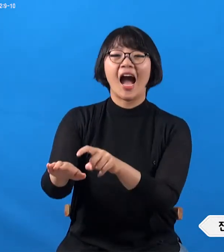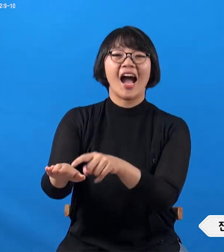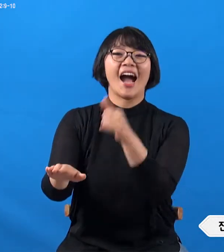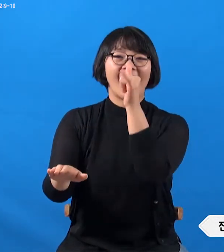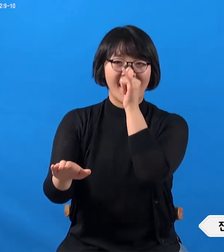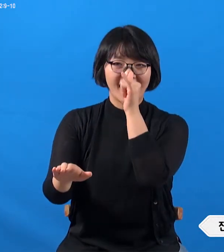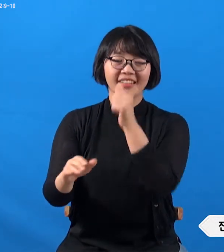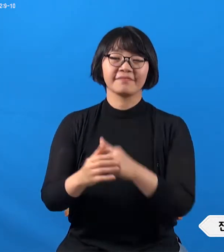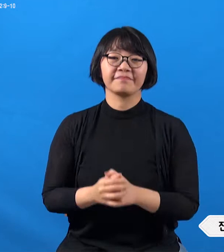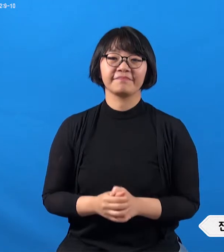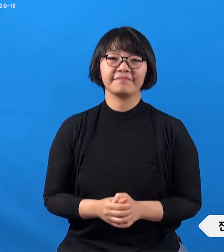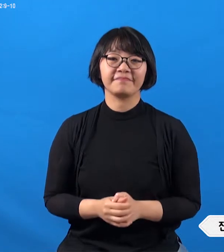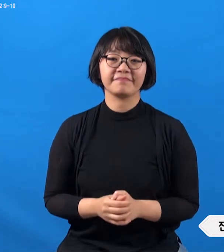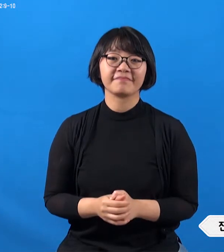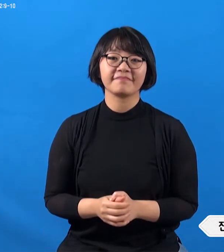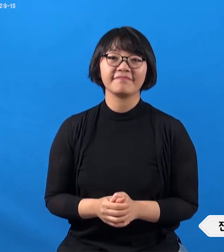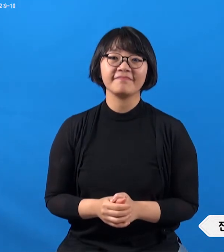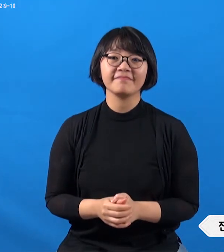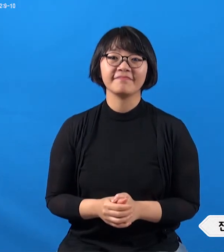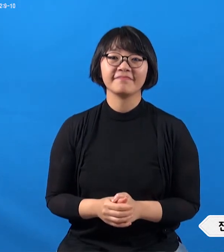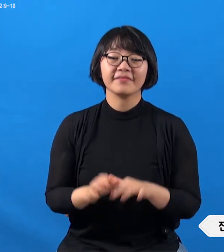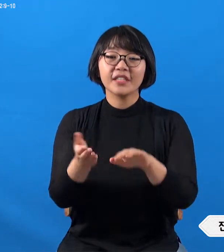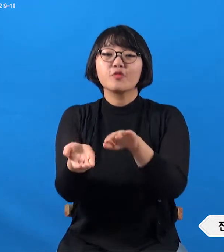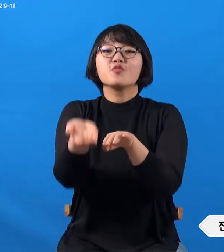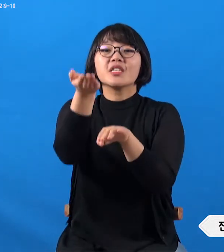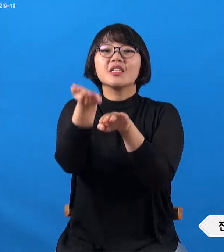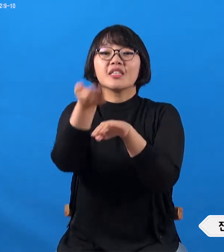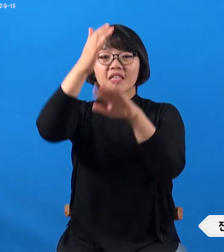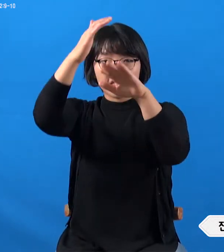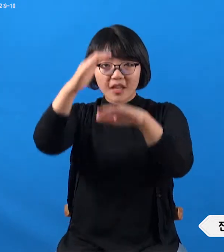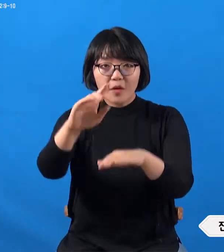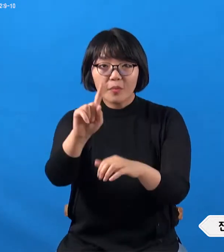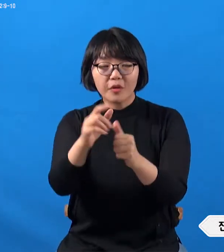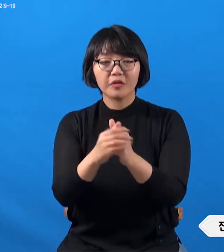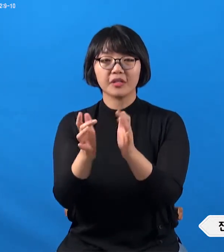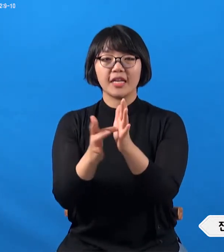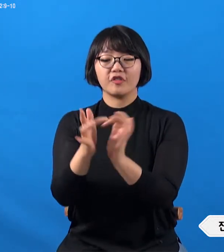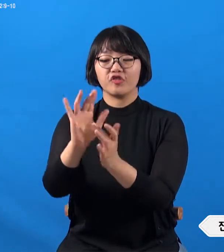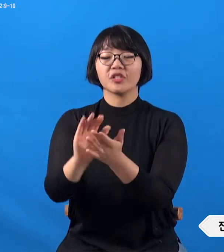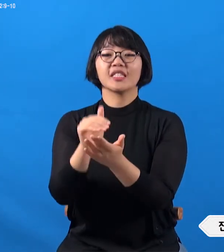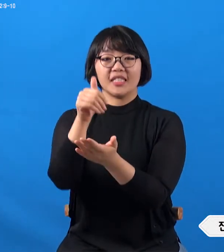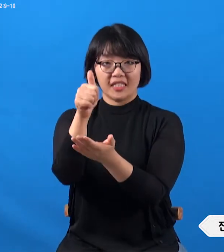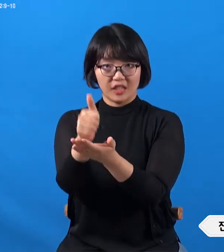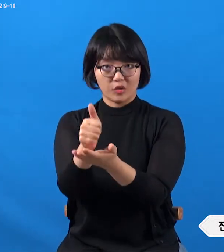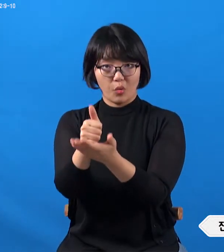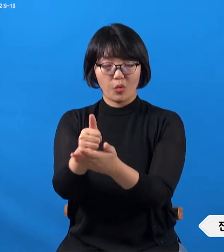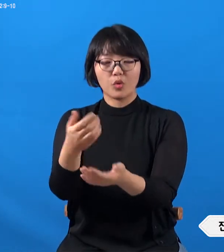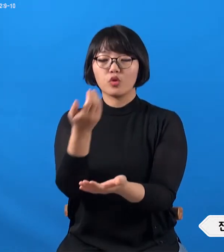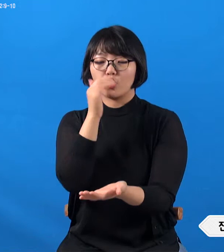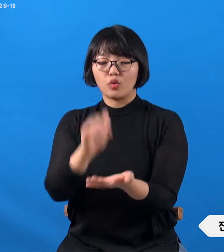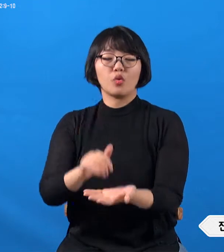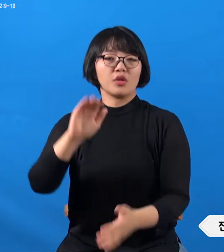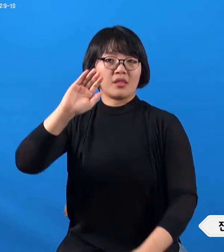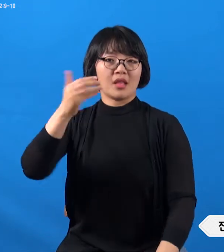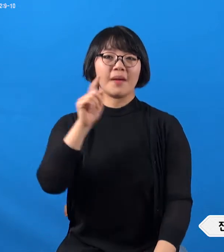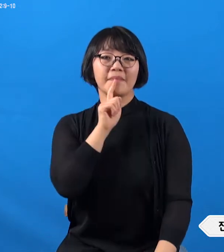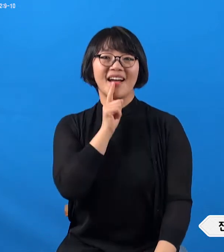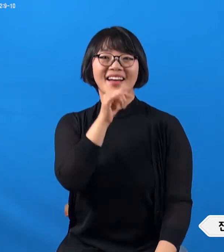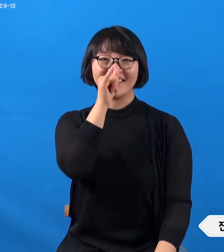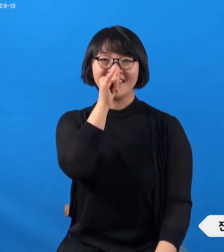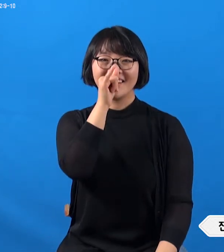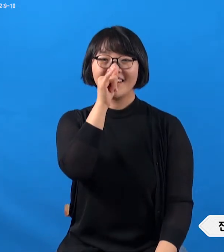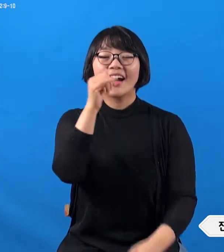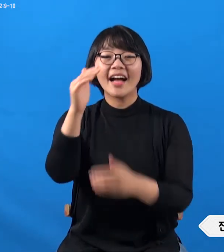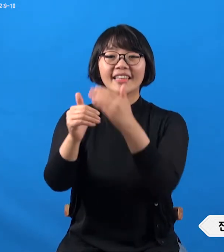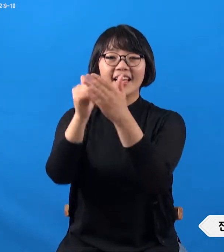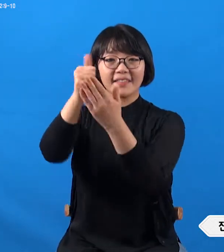말씀하는 그러나가 들어가 있기 때문입니다. 바로 그 앞에서는 예수 그리스도께서 모퉁이 돌 되심을 말씀하고